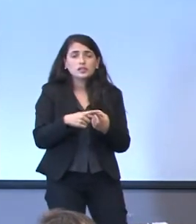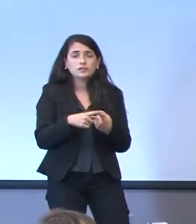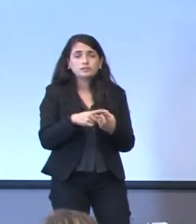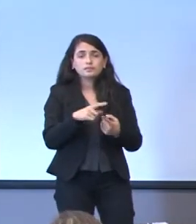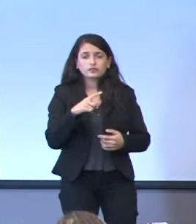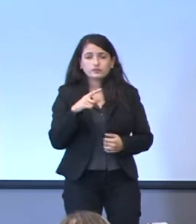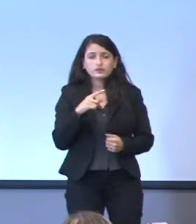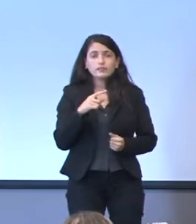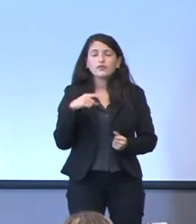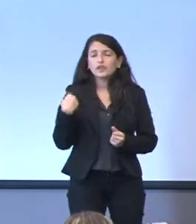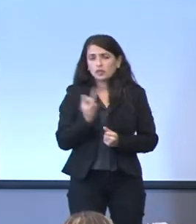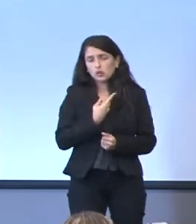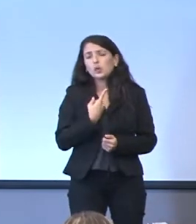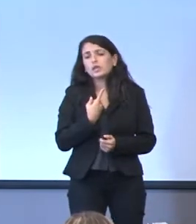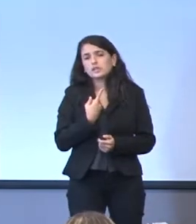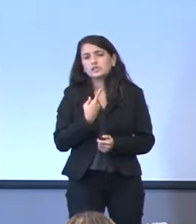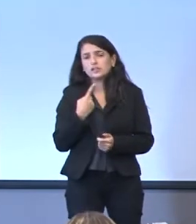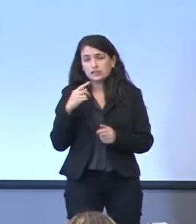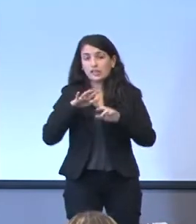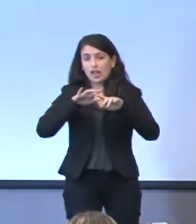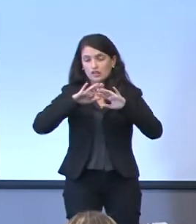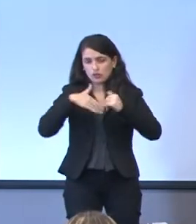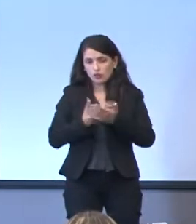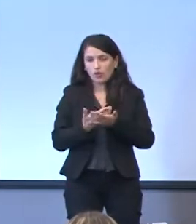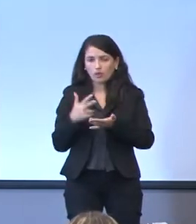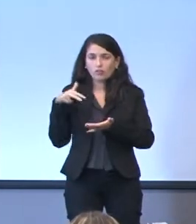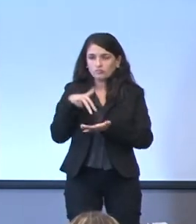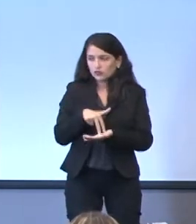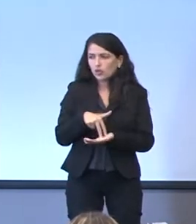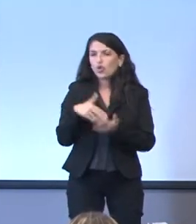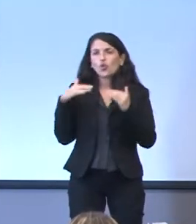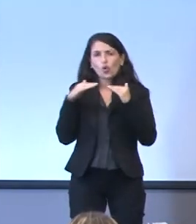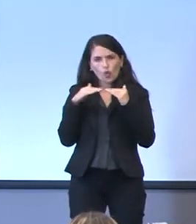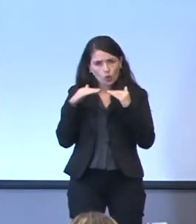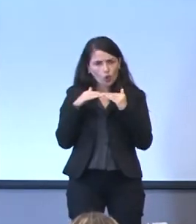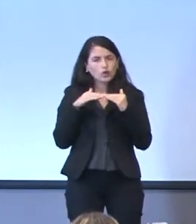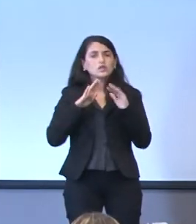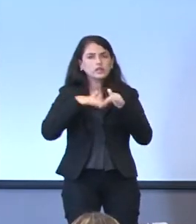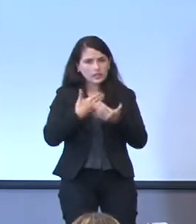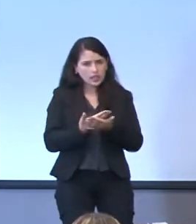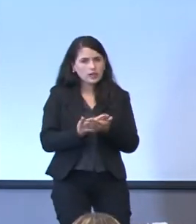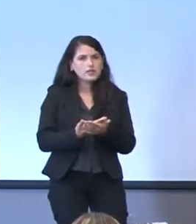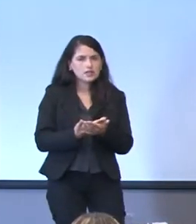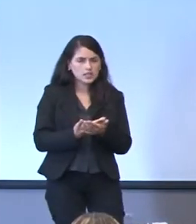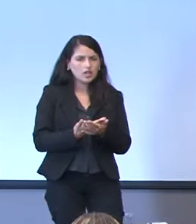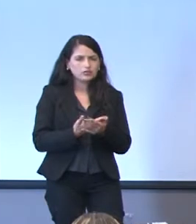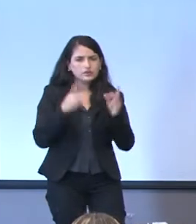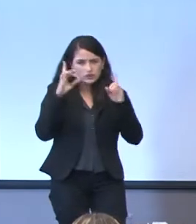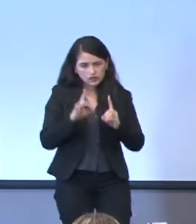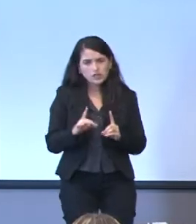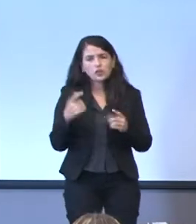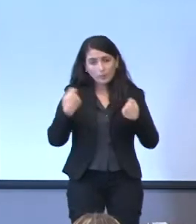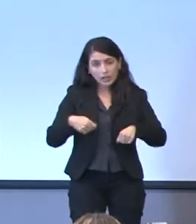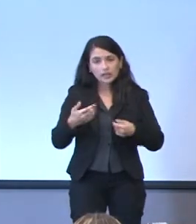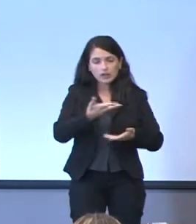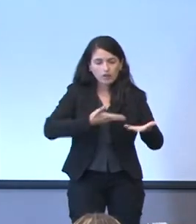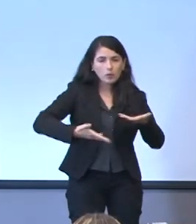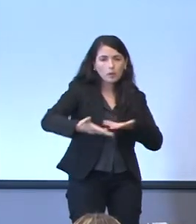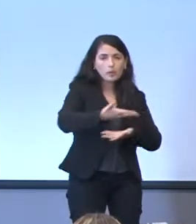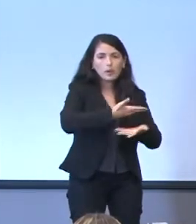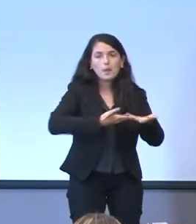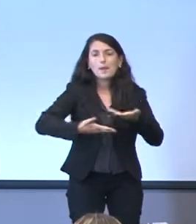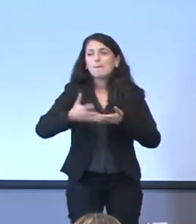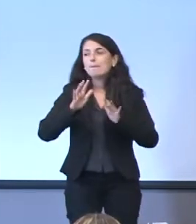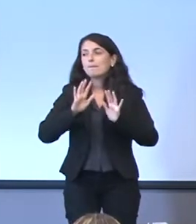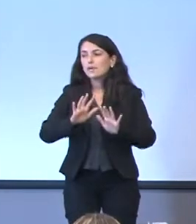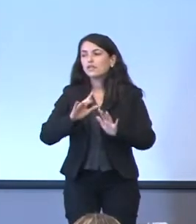que eu concordo que a criança especial ela tem que conviver e ela aprende muito com os outros, mas